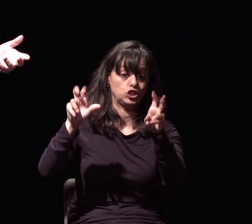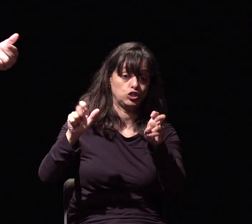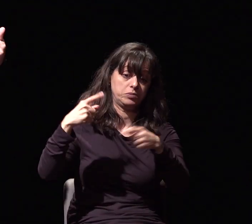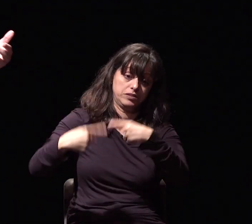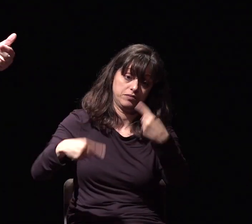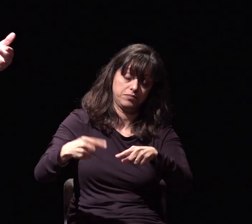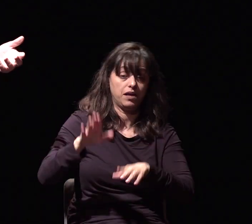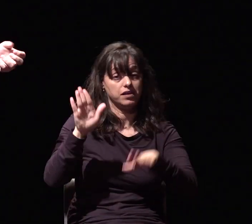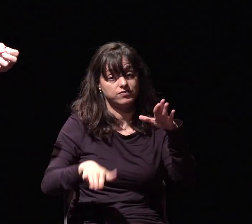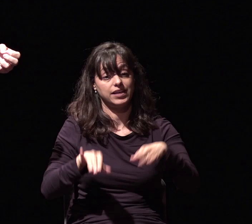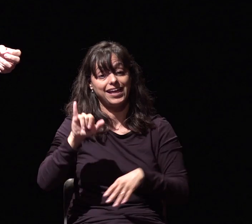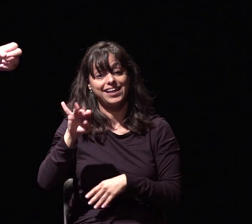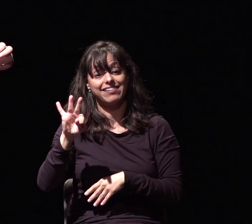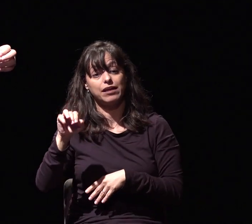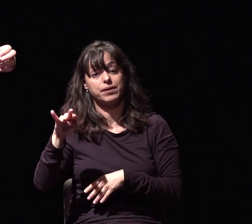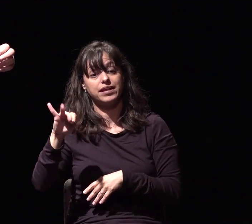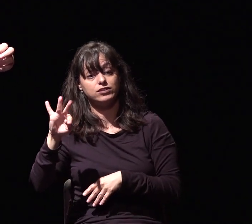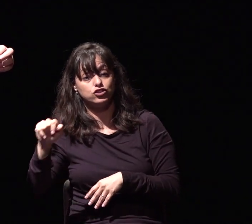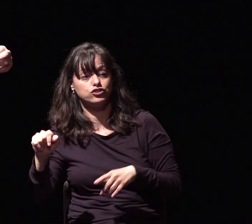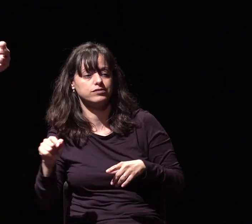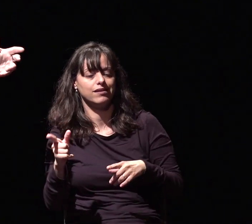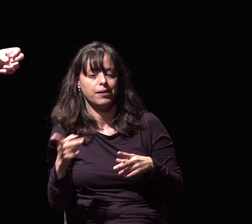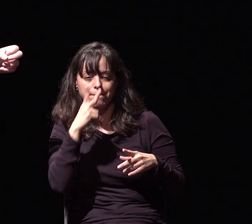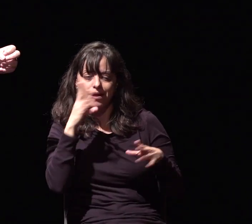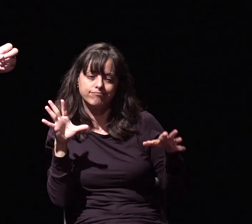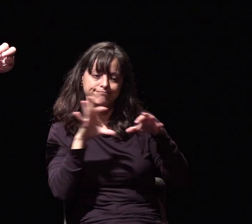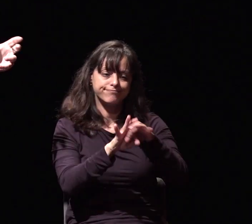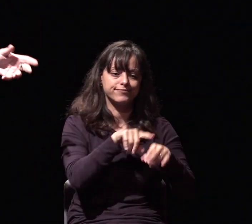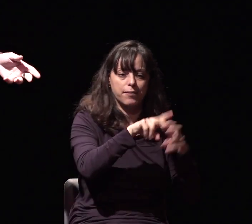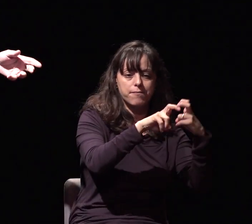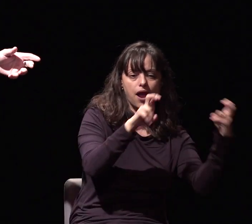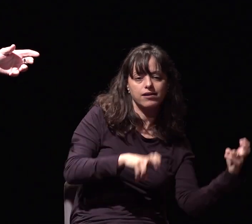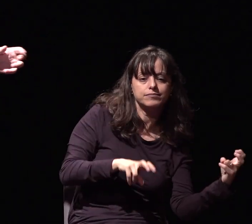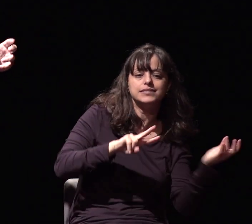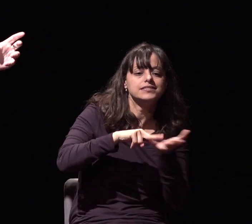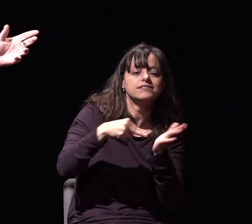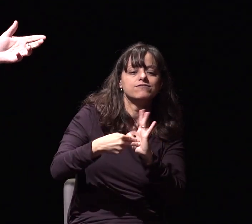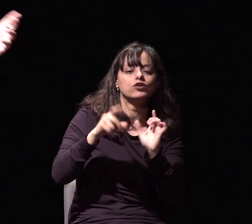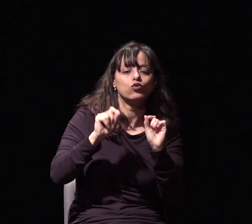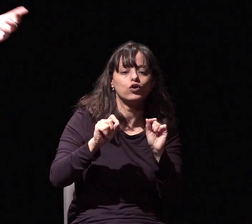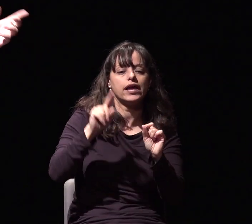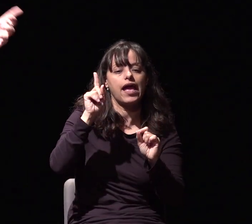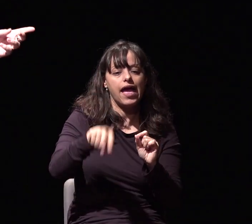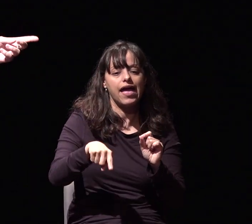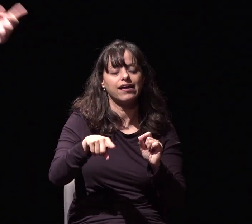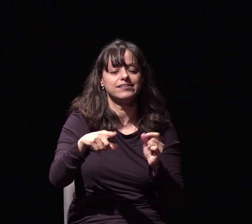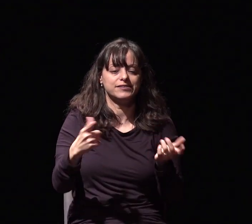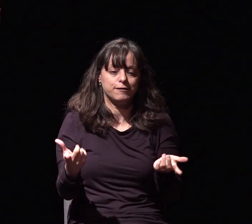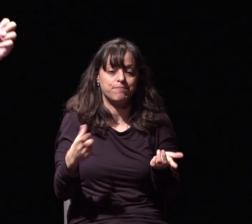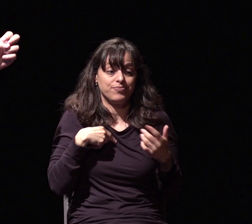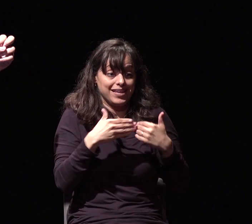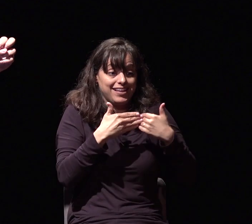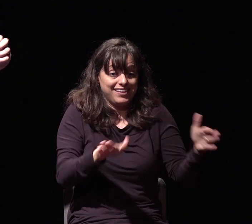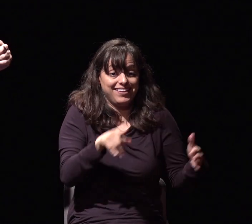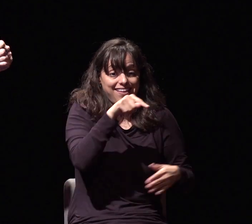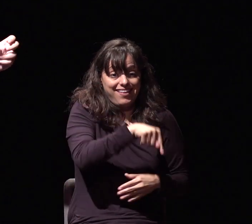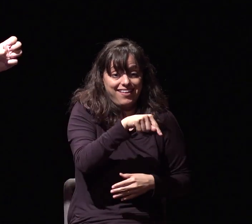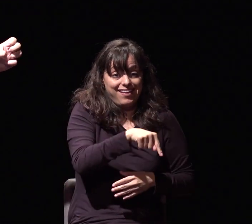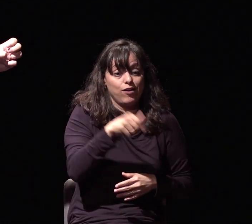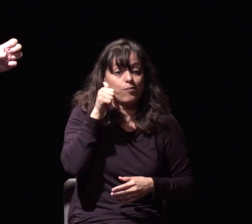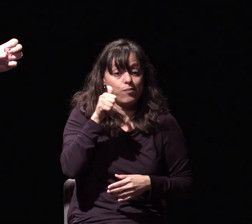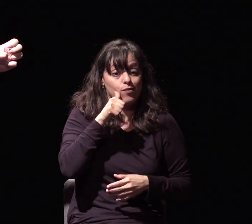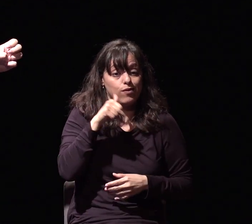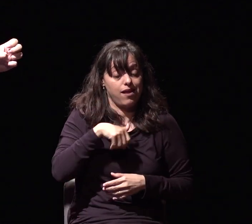repente, conecta o Itamaraty ao museu, aqui ao MASP, é a presença da Rainha da Inglaterra fazendo a inauguração aqui do museu e indo jantar